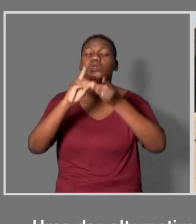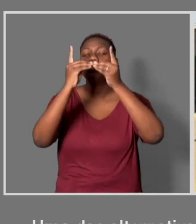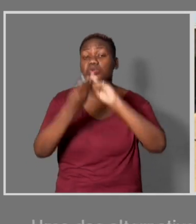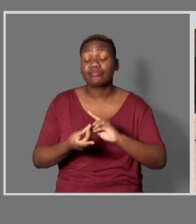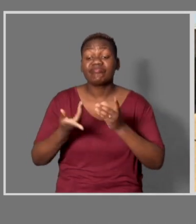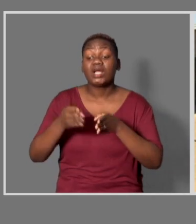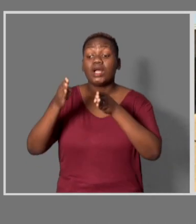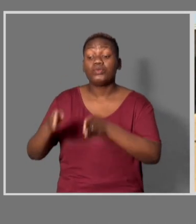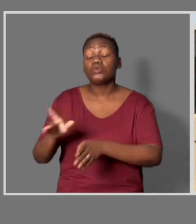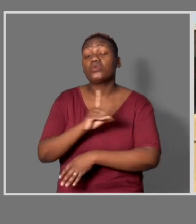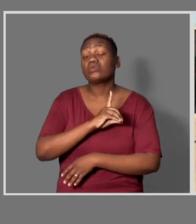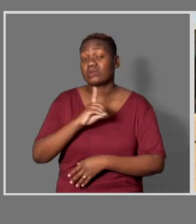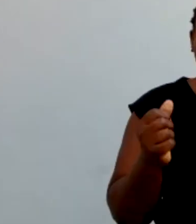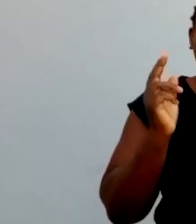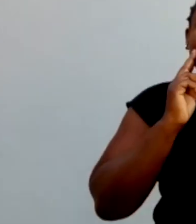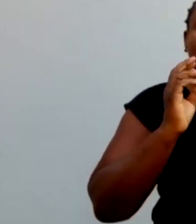de língua de sinais.